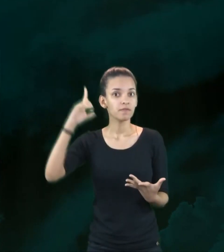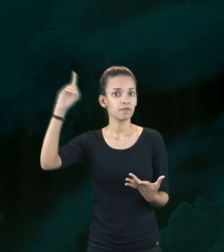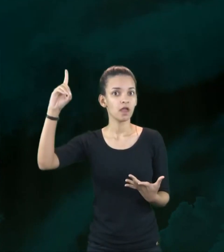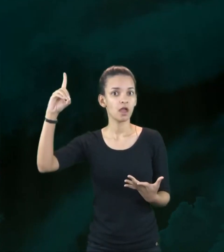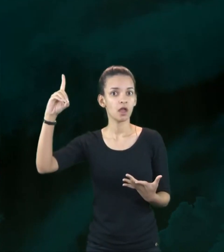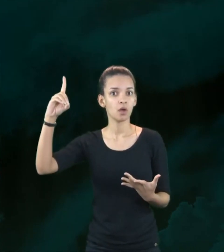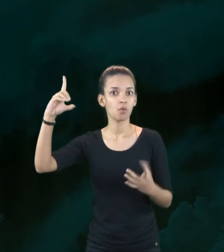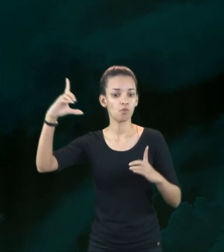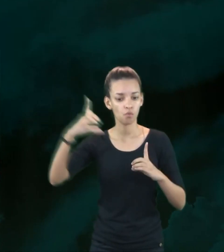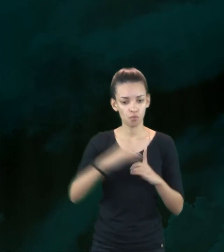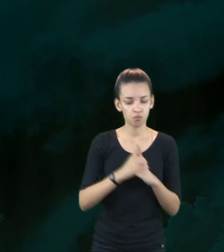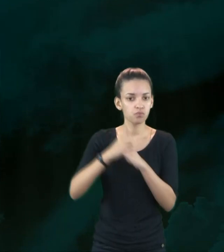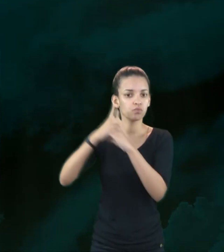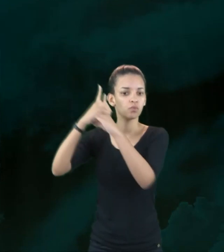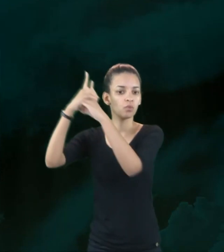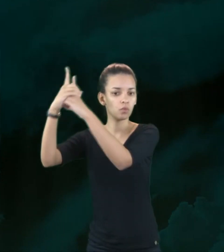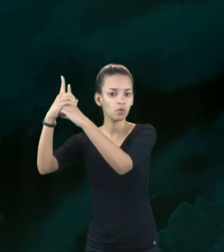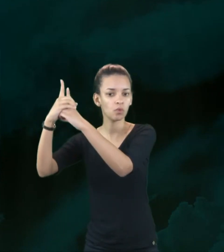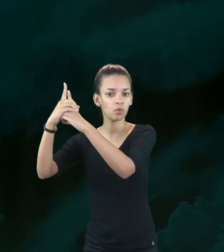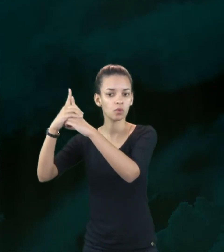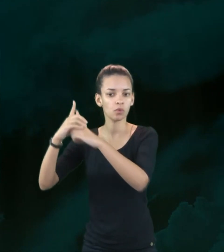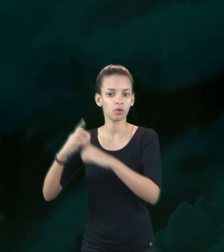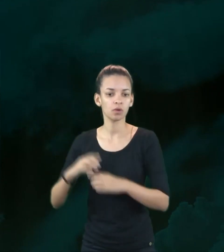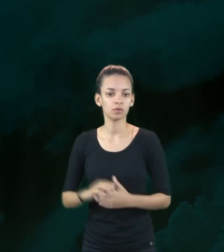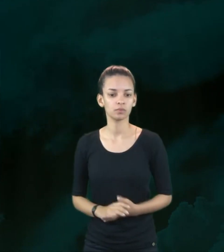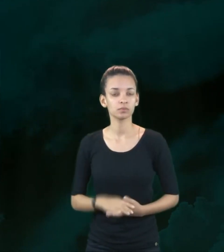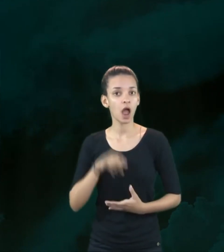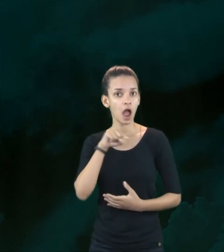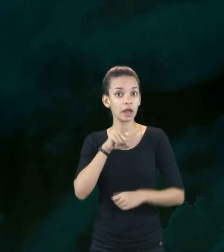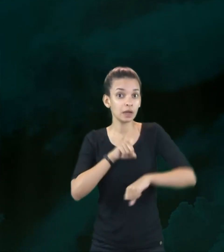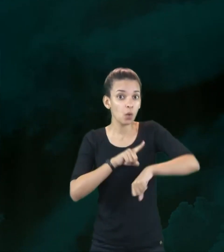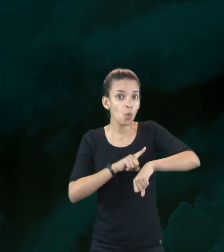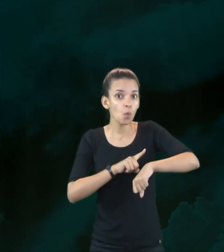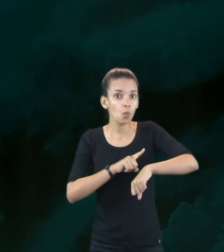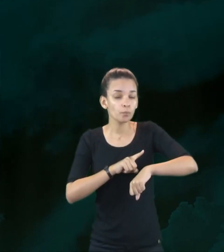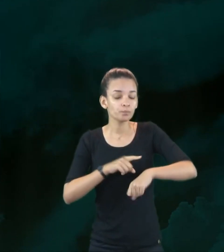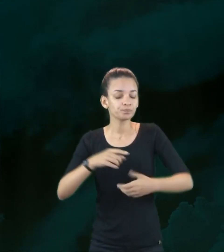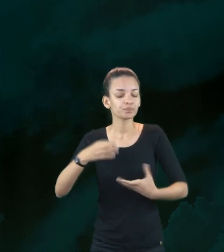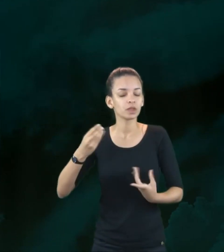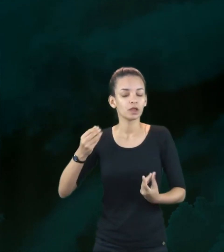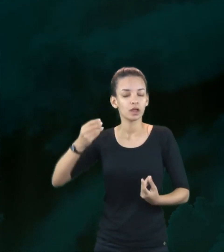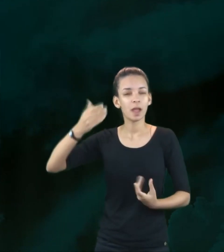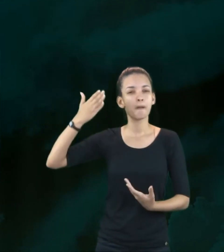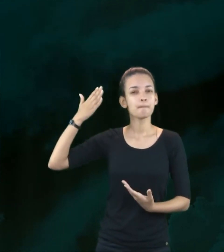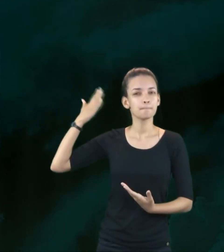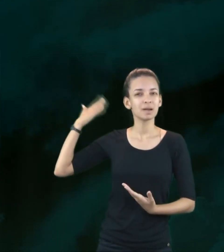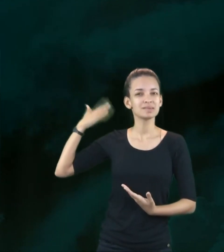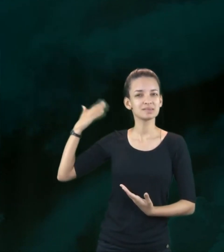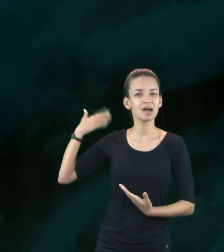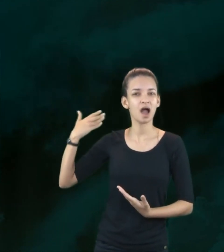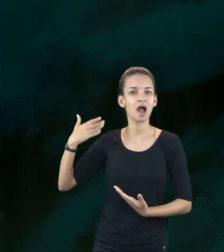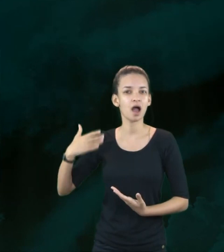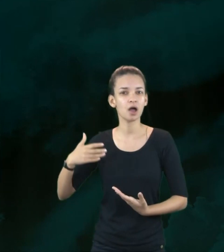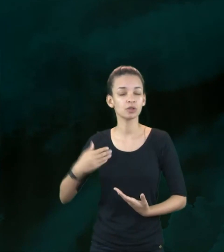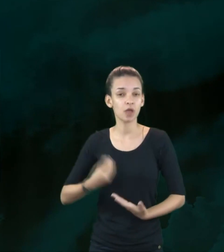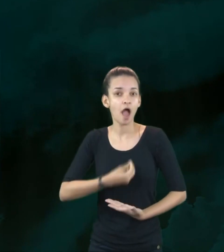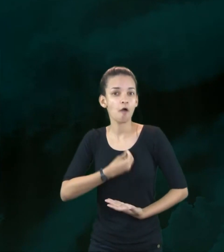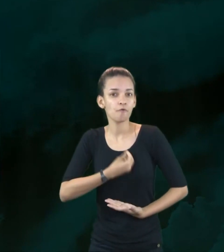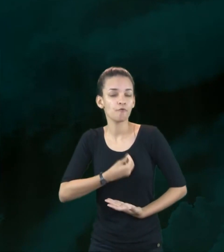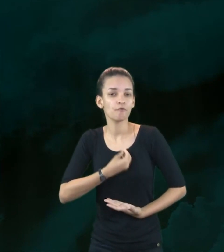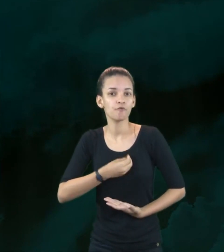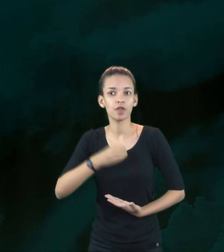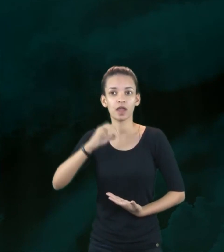de Enoque que aconteceu toda essa questão dos anjos vindo contaminarem os seres humanos. Foi no tempo de